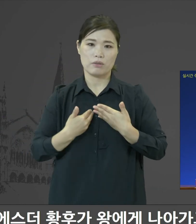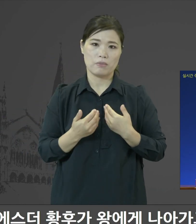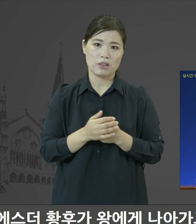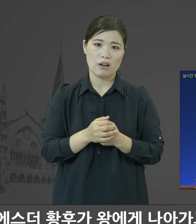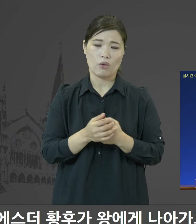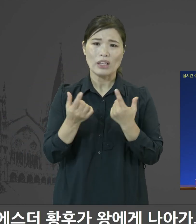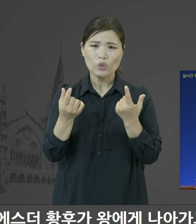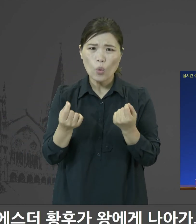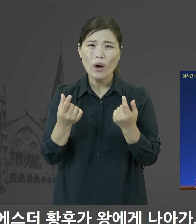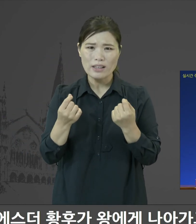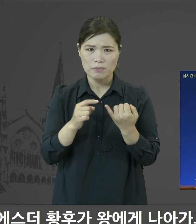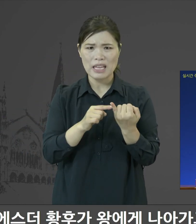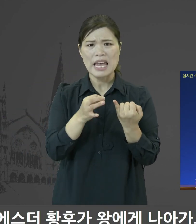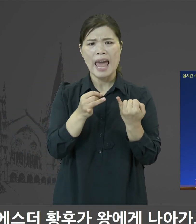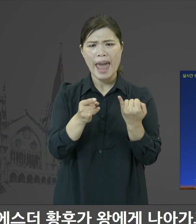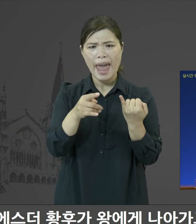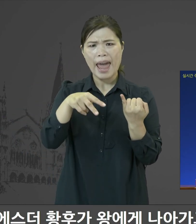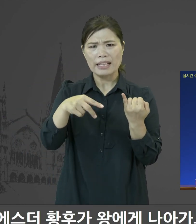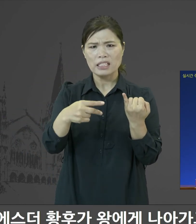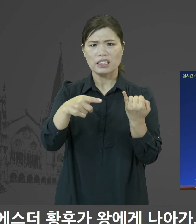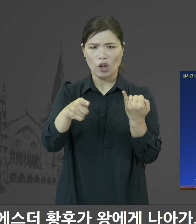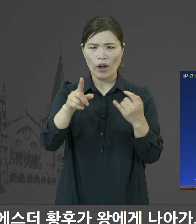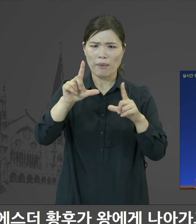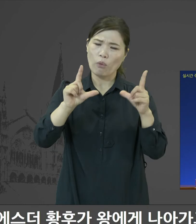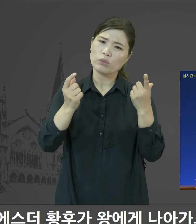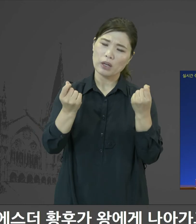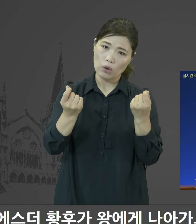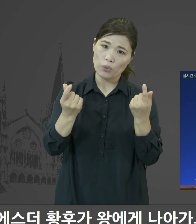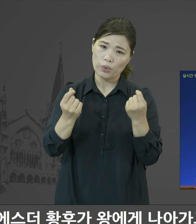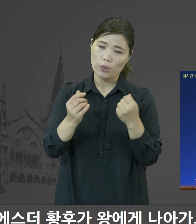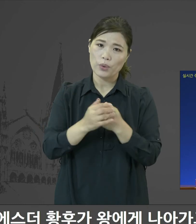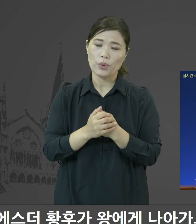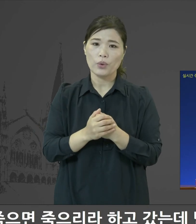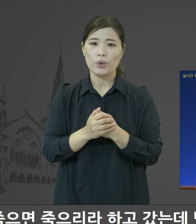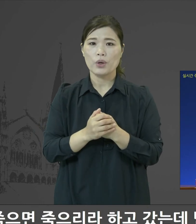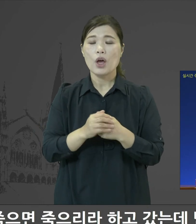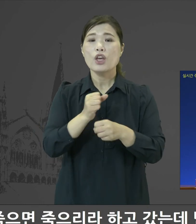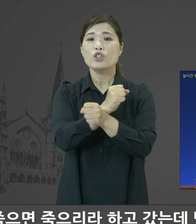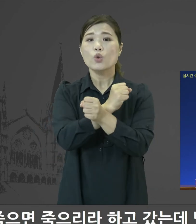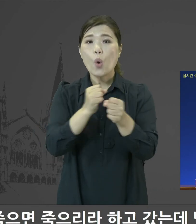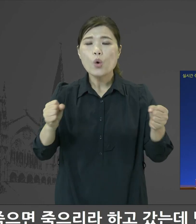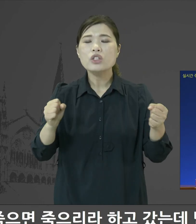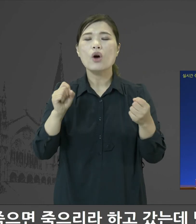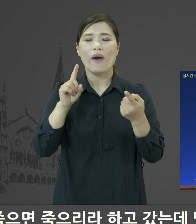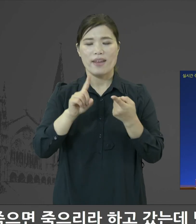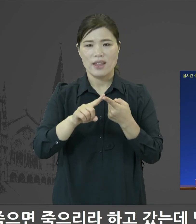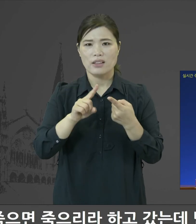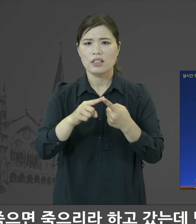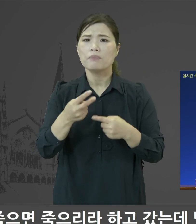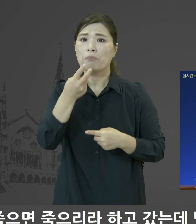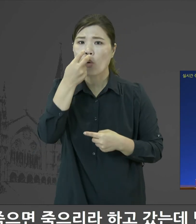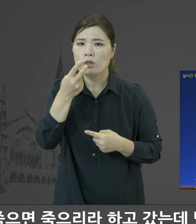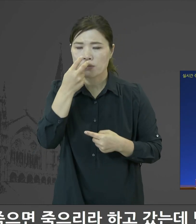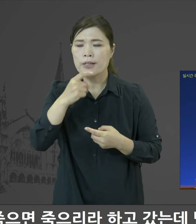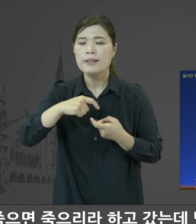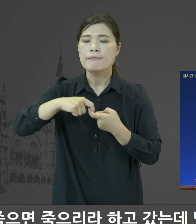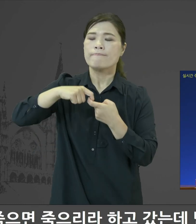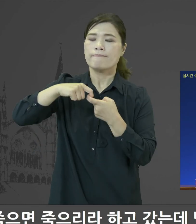용서하는 모습이 거기 함의되어 있단 말이에요. 아까 말씀드렸습니다. 용서는 목숨을 걸고 하는 거라고.